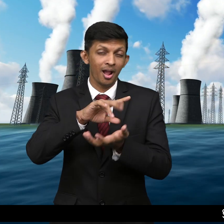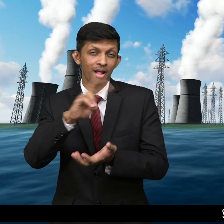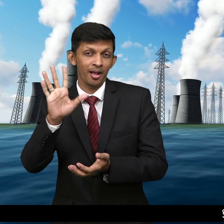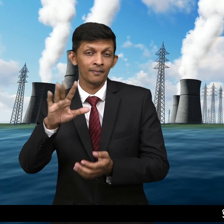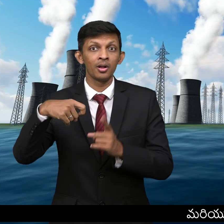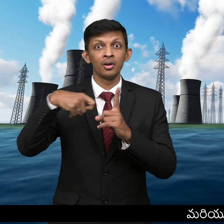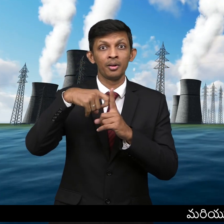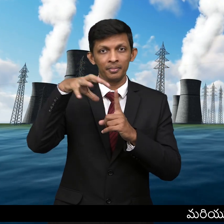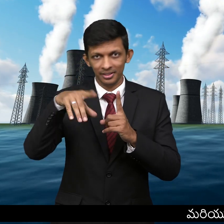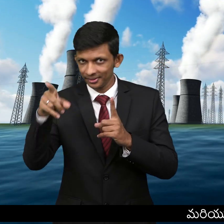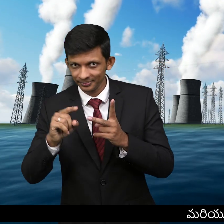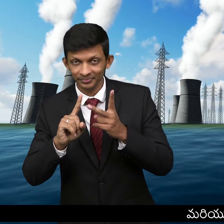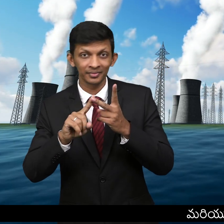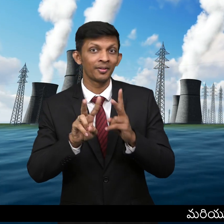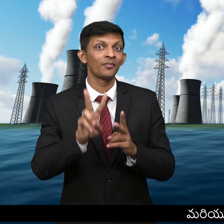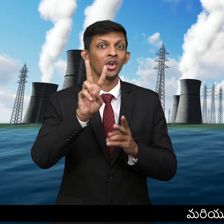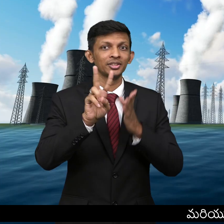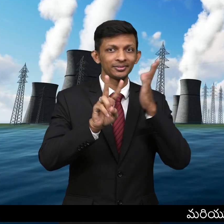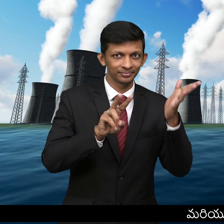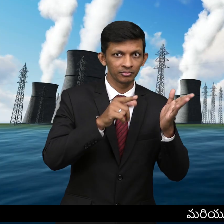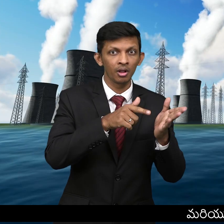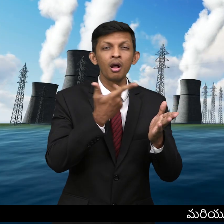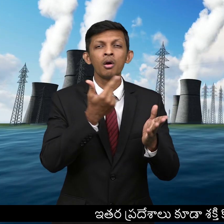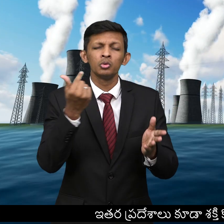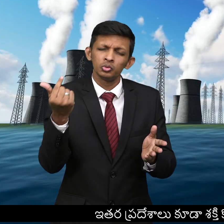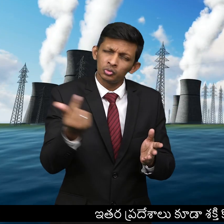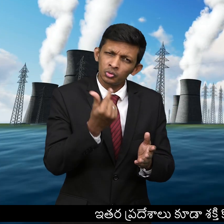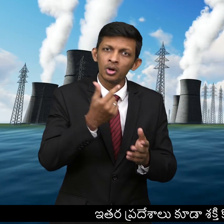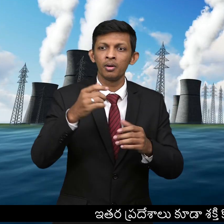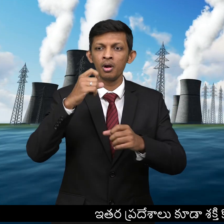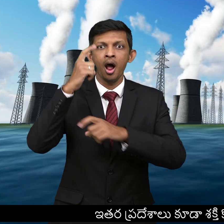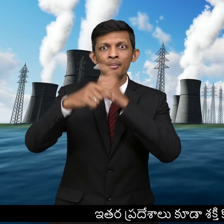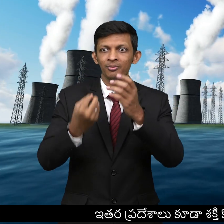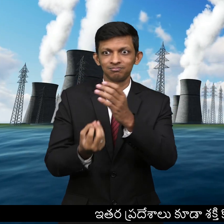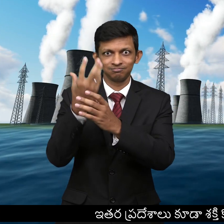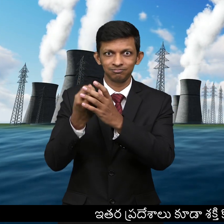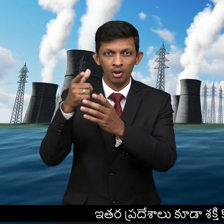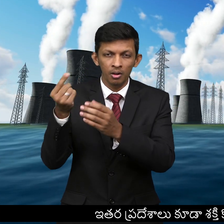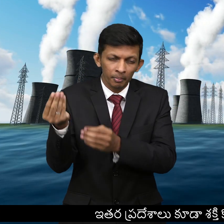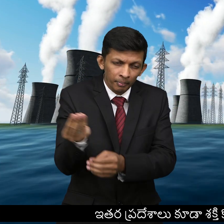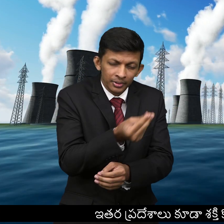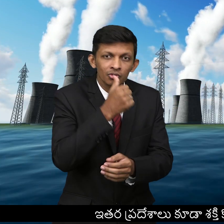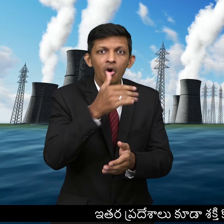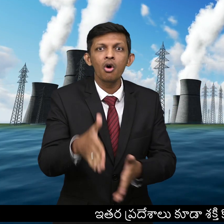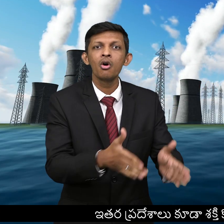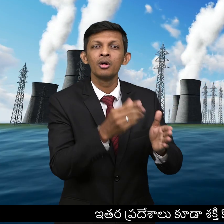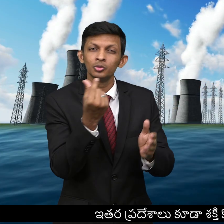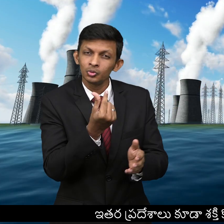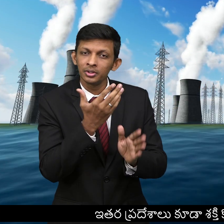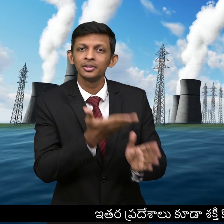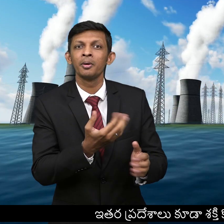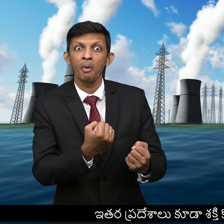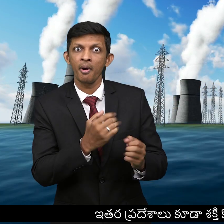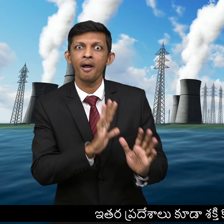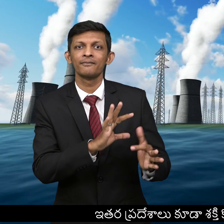కొత్తగూడెం మరియు విజ్జేశ్వరం వంటి ఇతర ప్రదేశాలు కూడా శక్తి కోసం గోదావరి